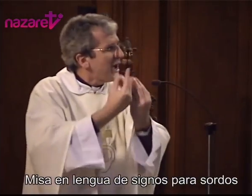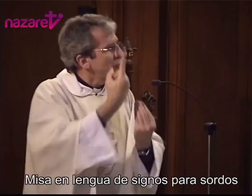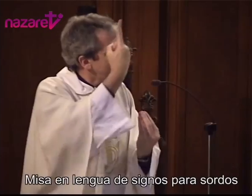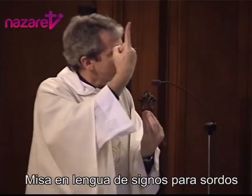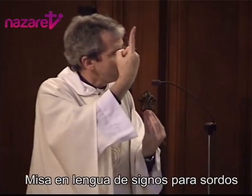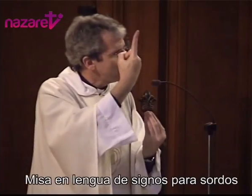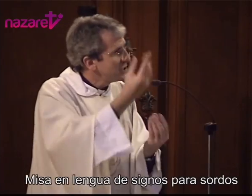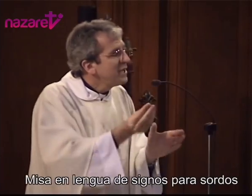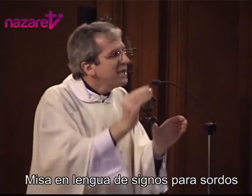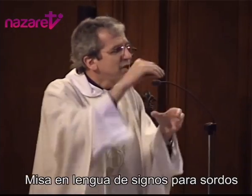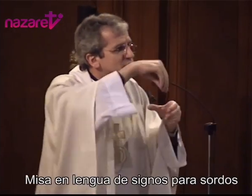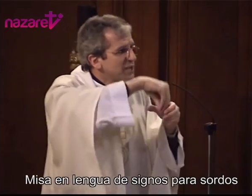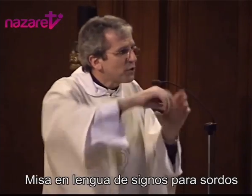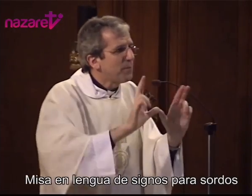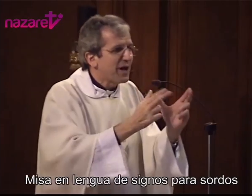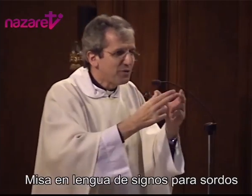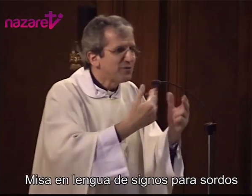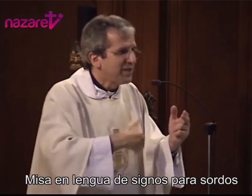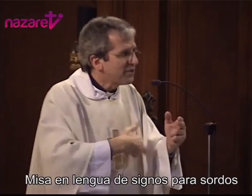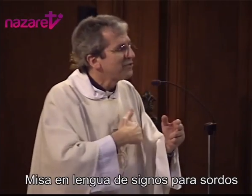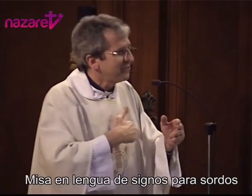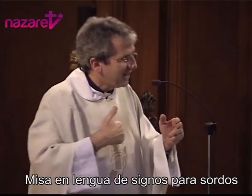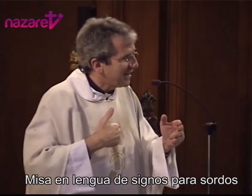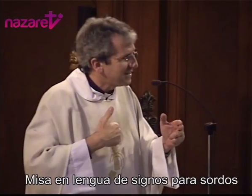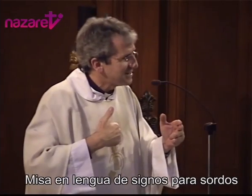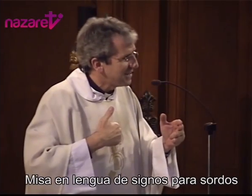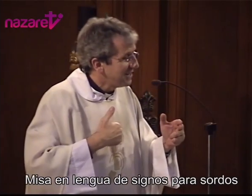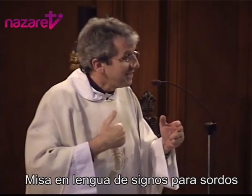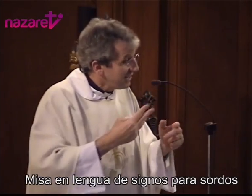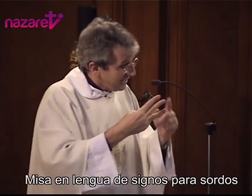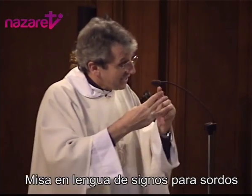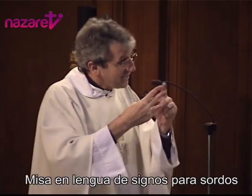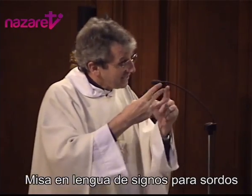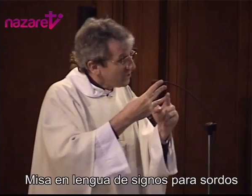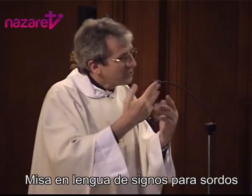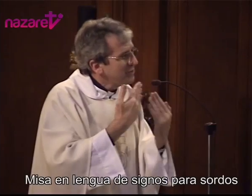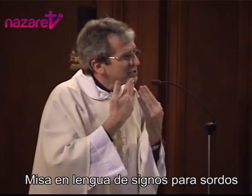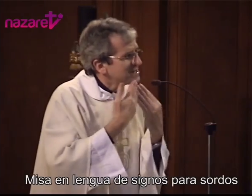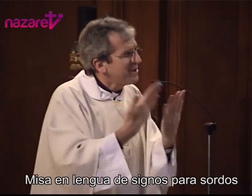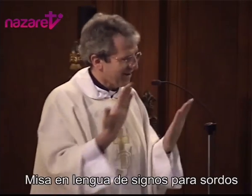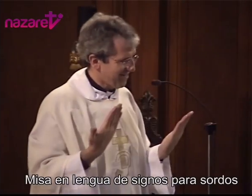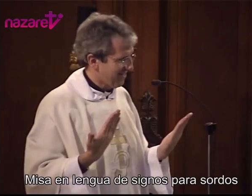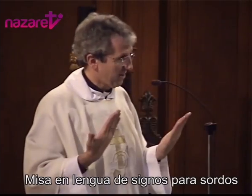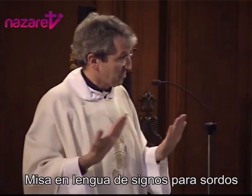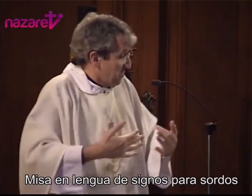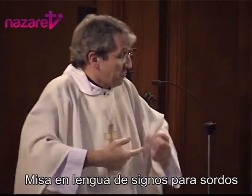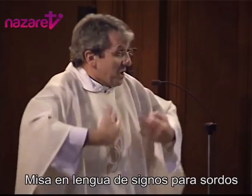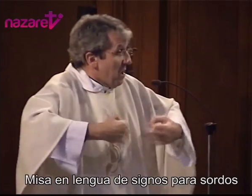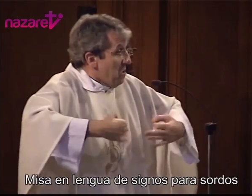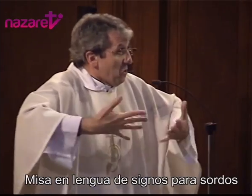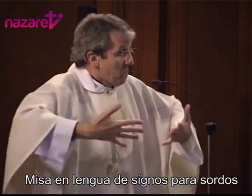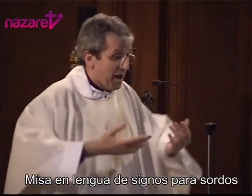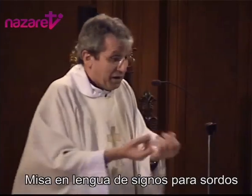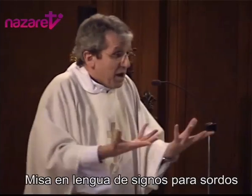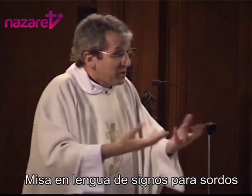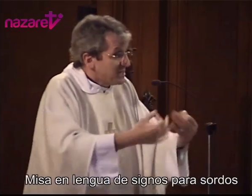hijos adoptivos de Dios y nos ha incorporado dentro de la Iglesia. Lo tenemos que saber agradecer, porque si no decimos ya,